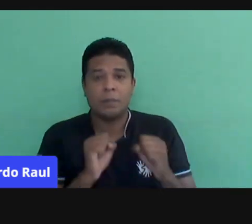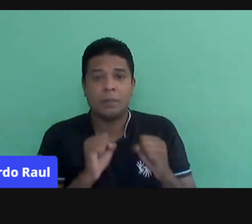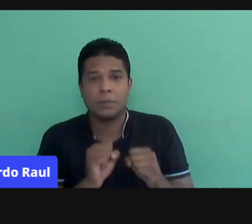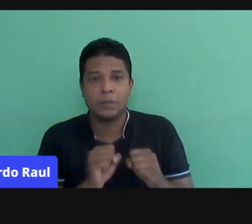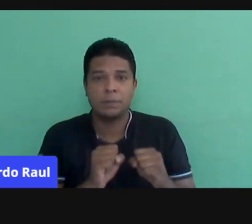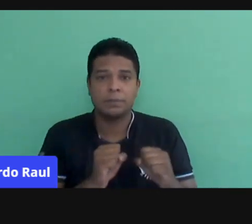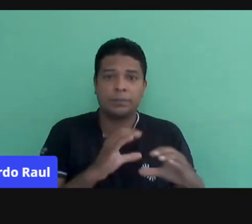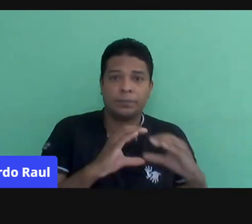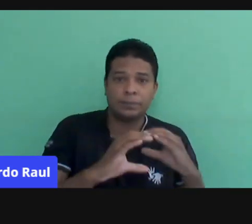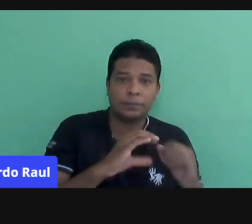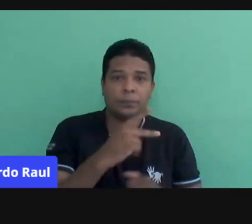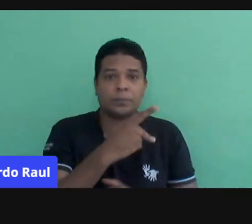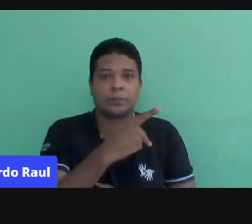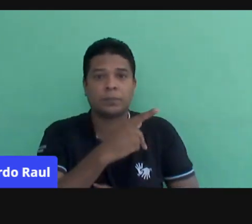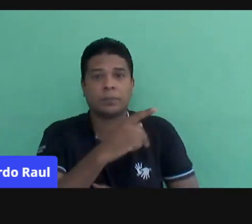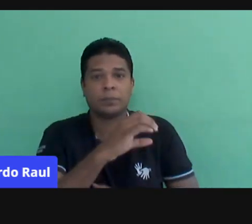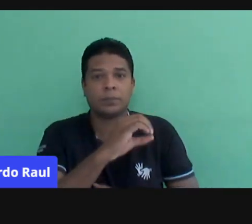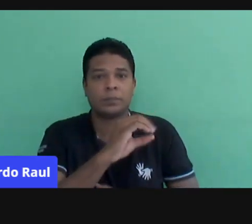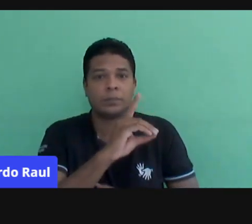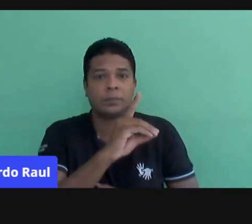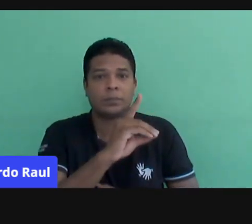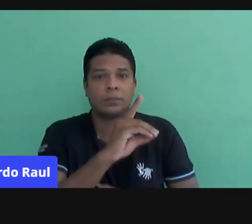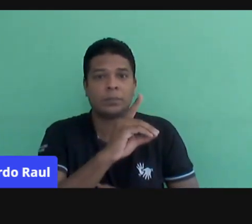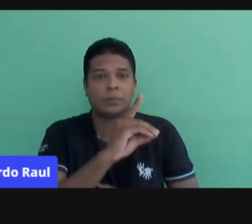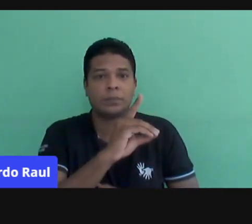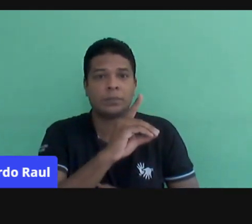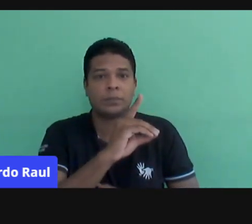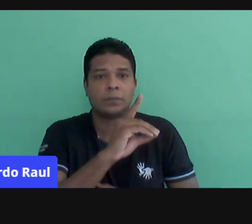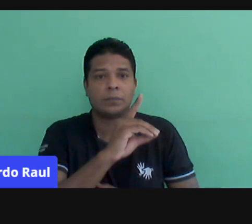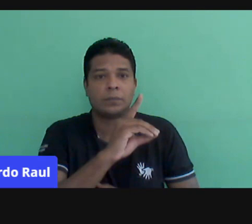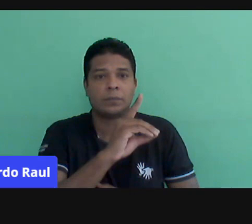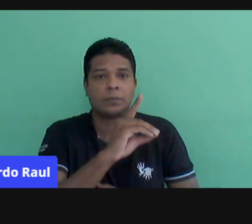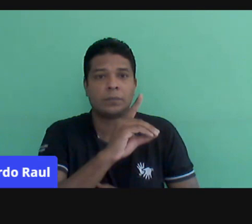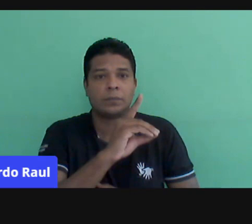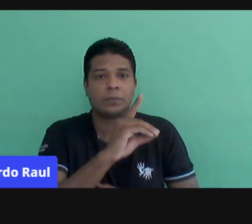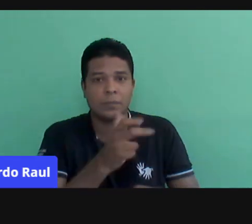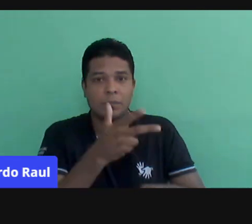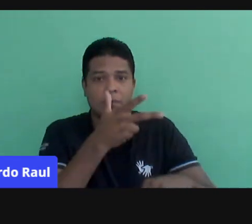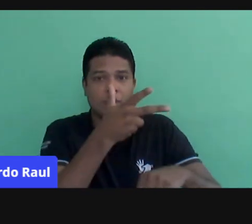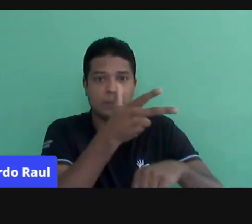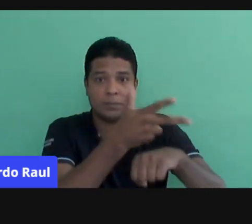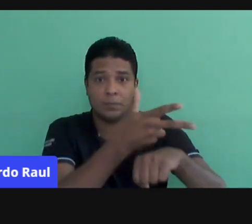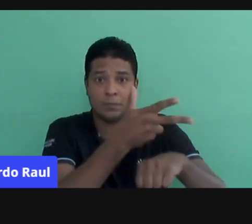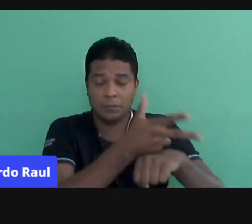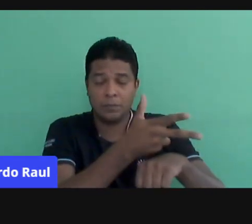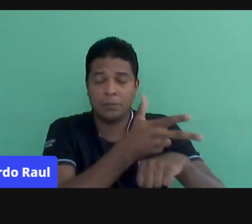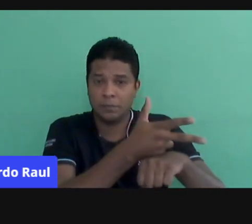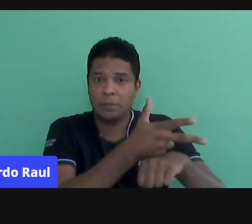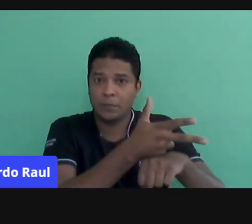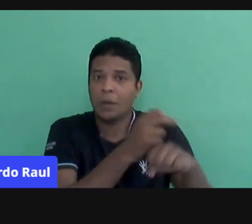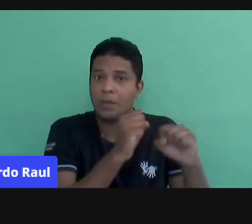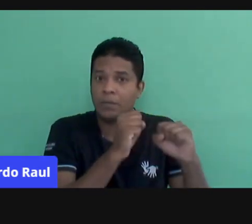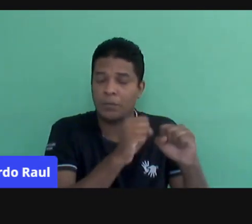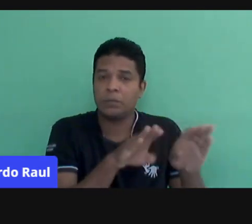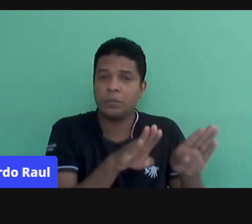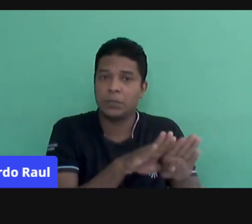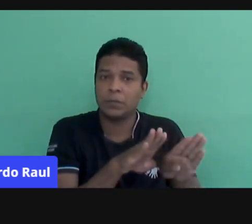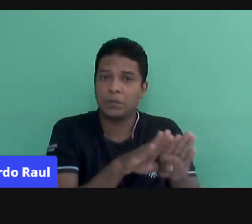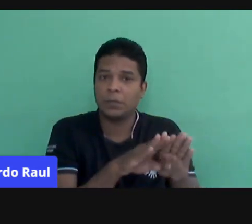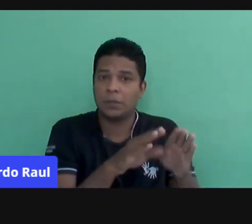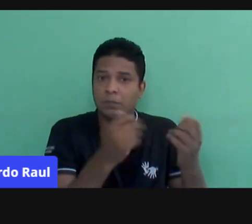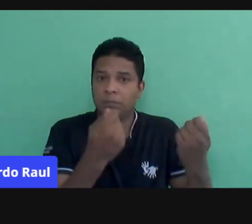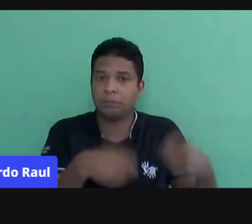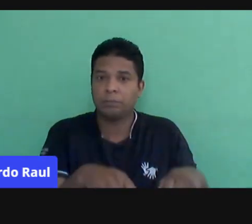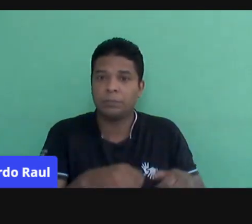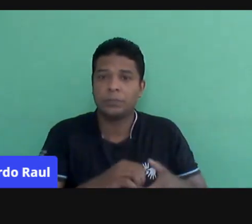nós podemos gravar vídeos, né? Ah, professor, é muito difícil, eu sei, é extremamente difícil, gente, porque é uma